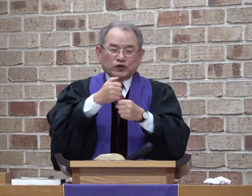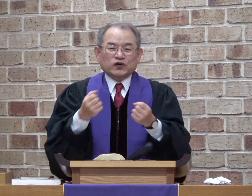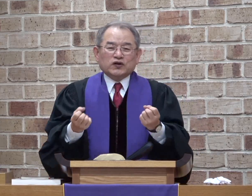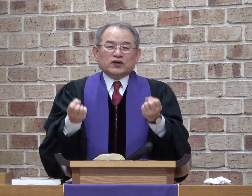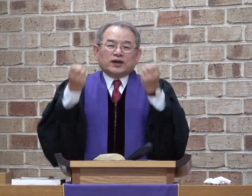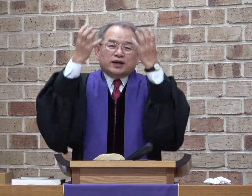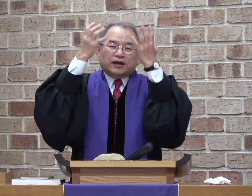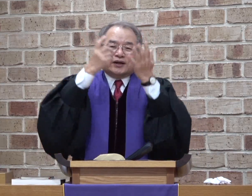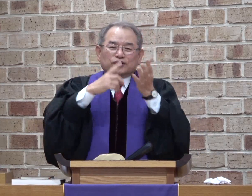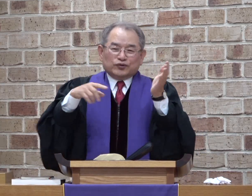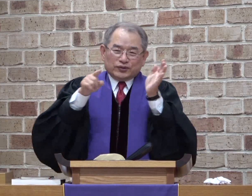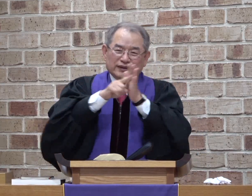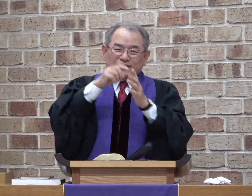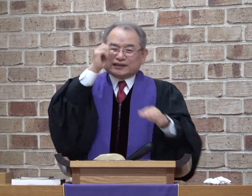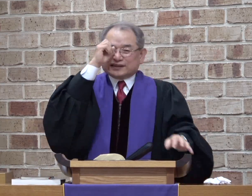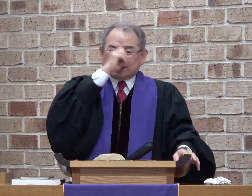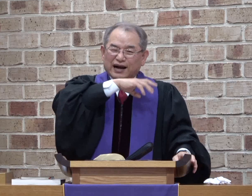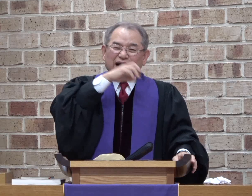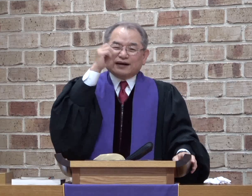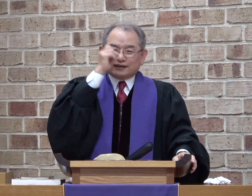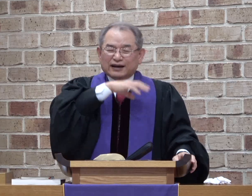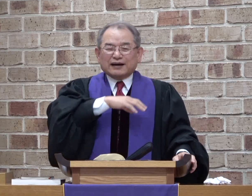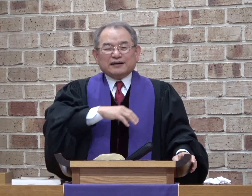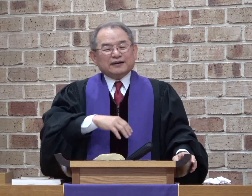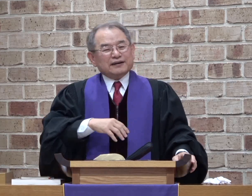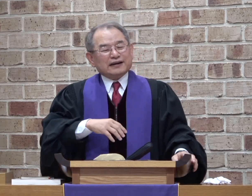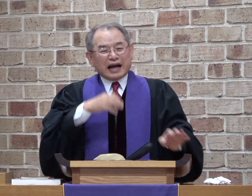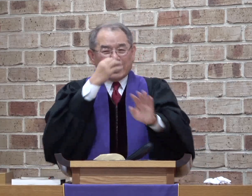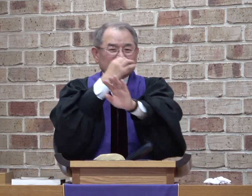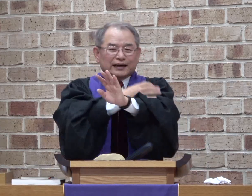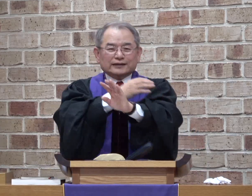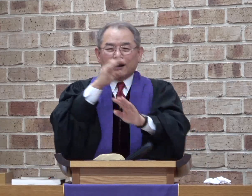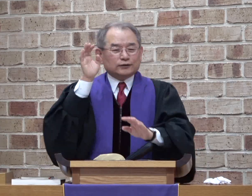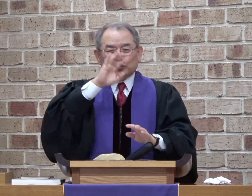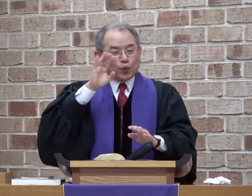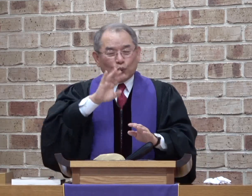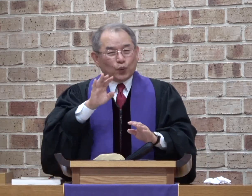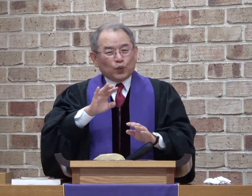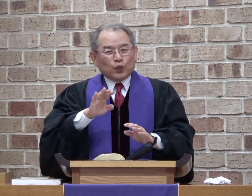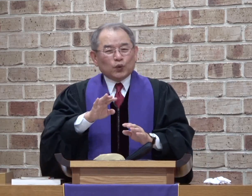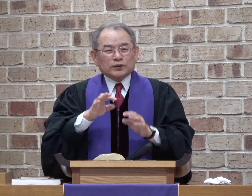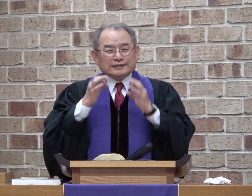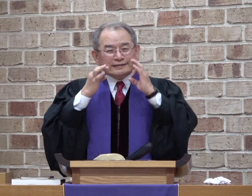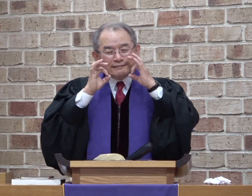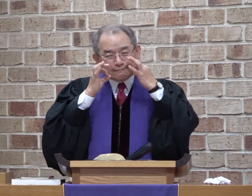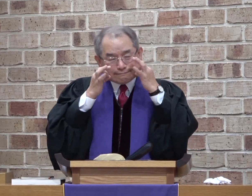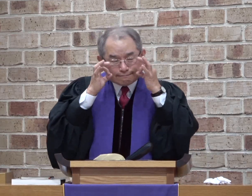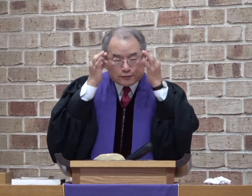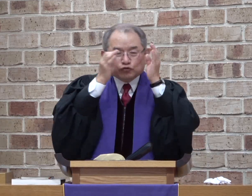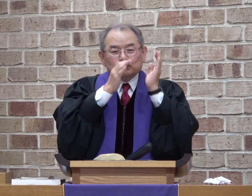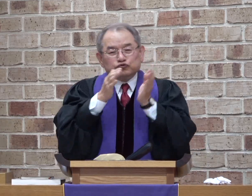50년을 축하하는 일이 그냥 간단한 일이 아닙니다. 정성껏